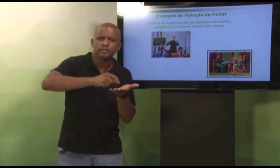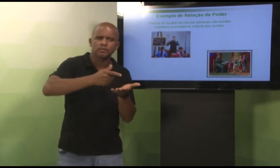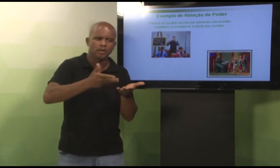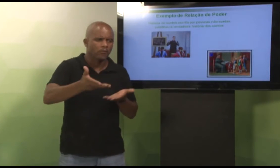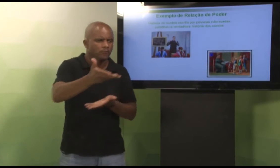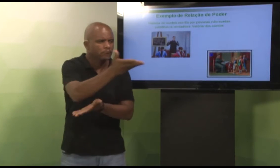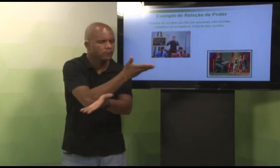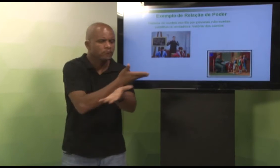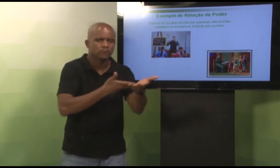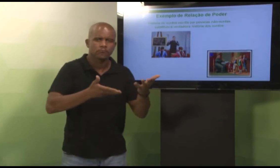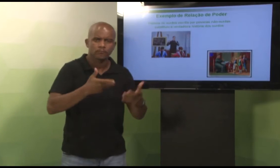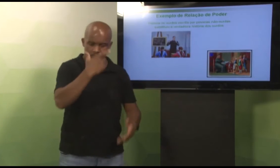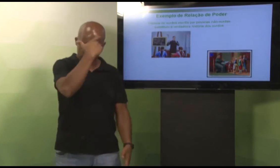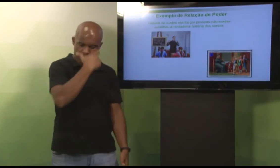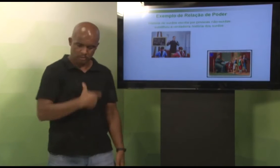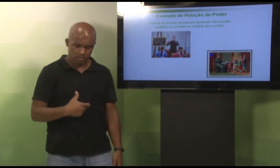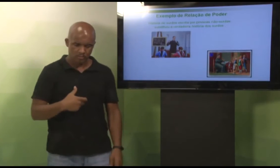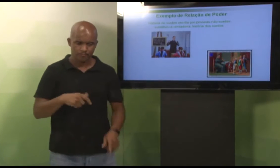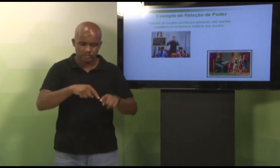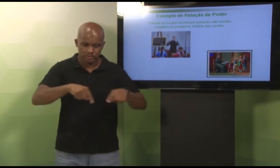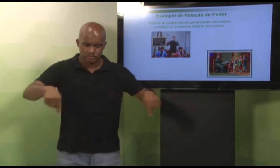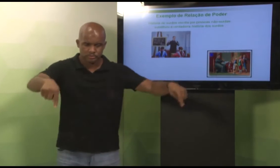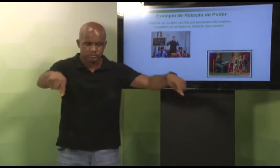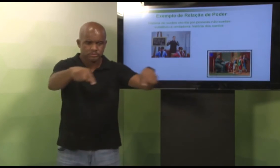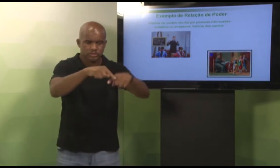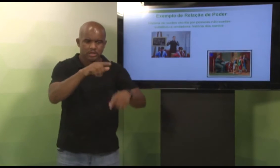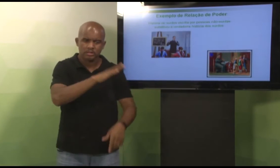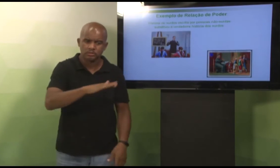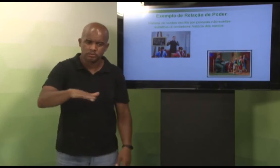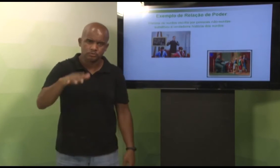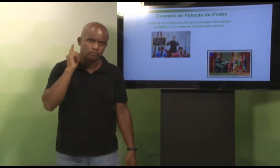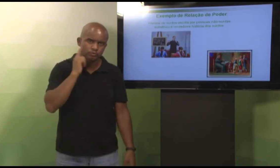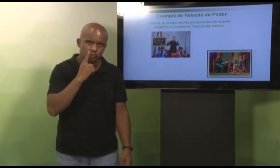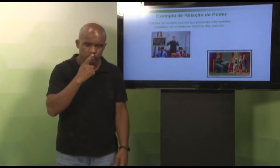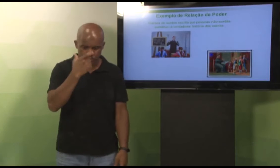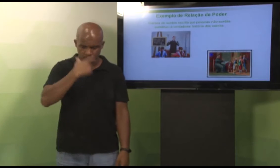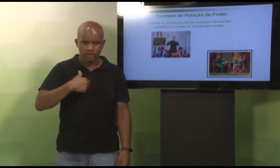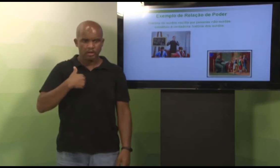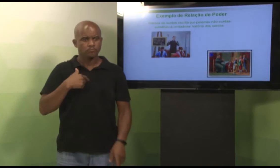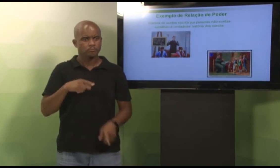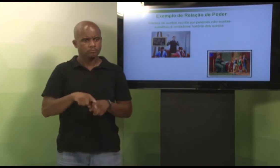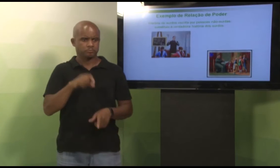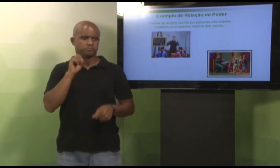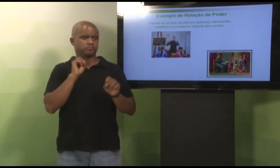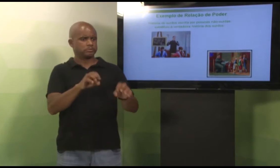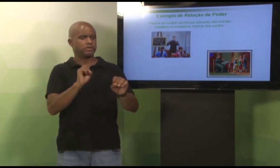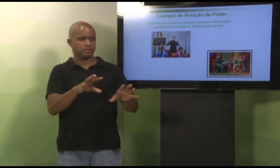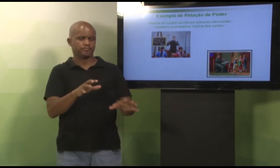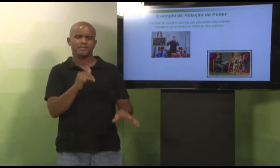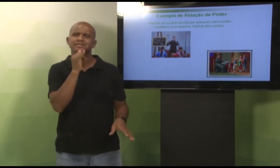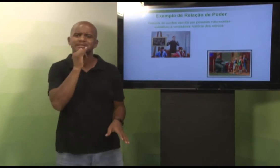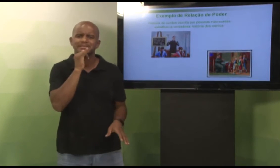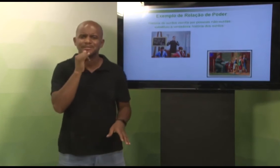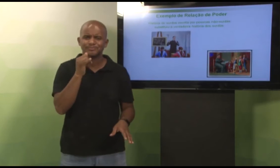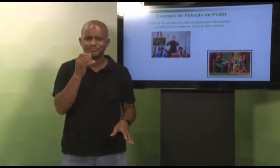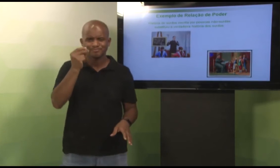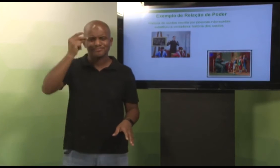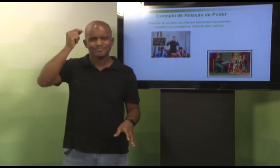de sinais e tinham uma preocupação com isso, com o ensino de língua de sinais para os surdos. Então, havia espaços